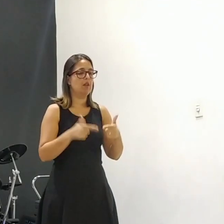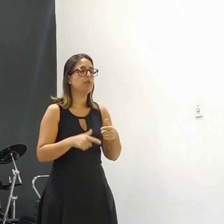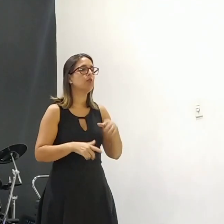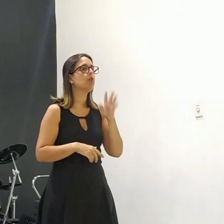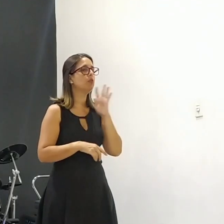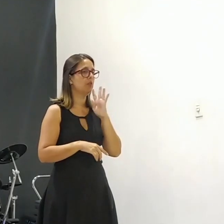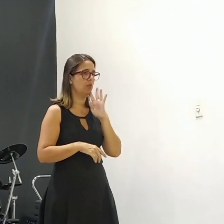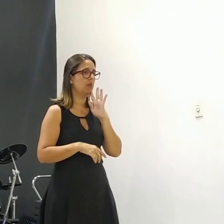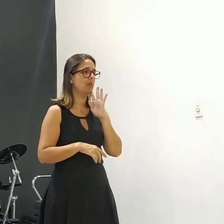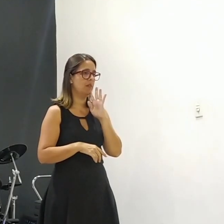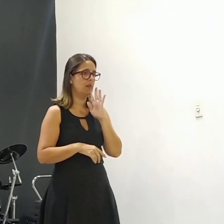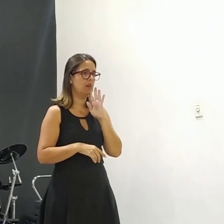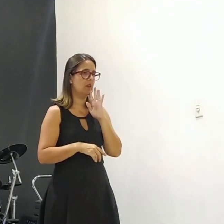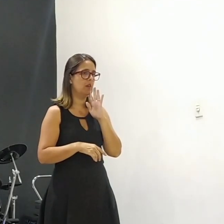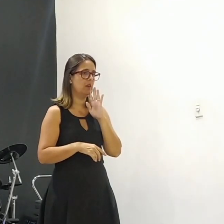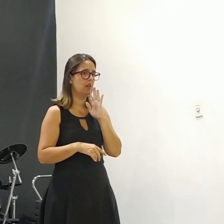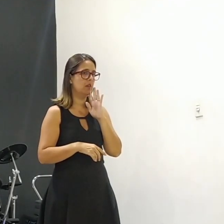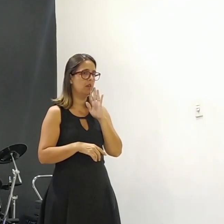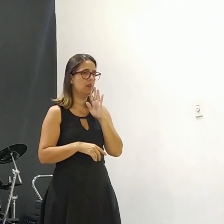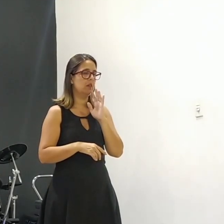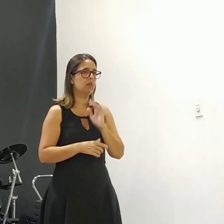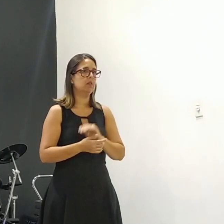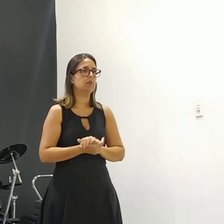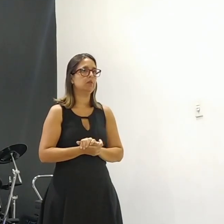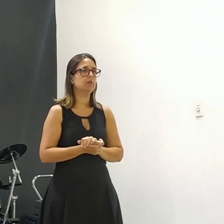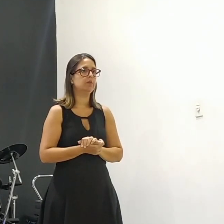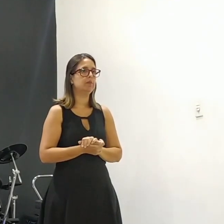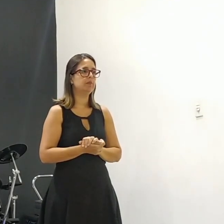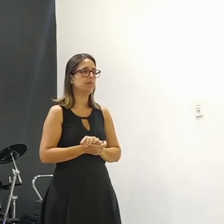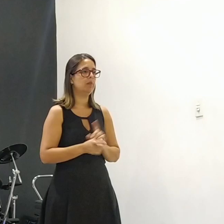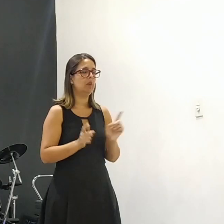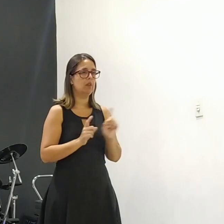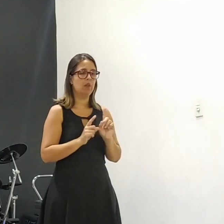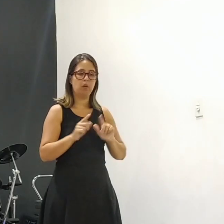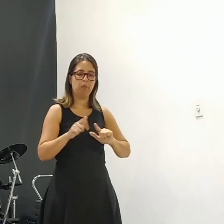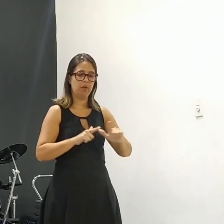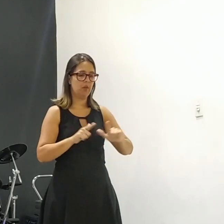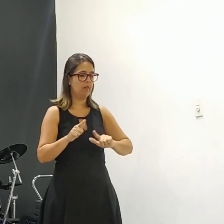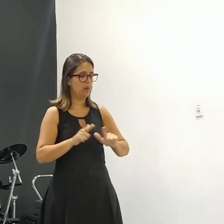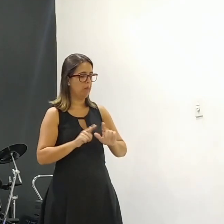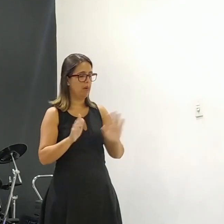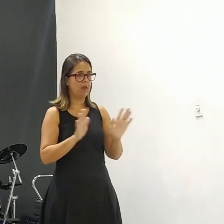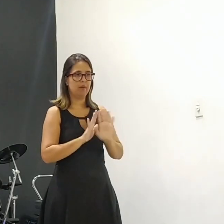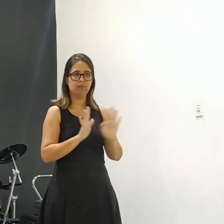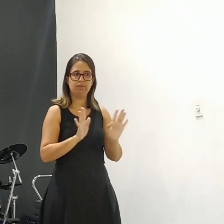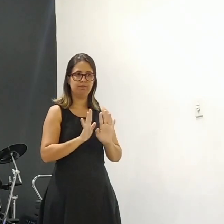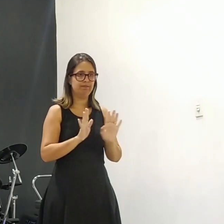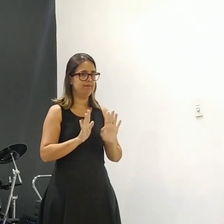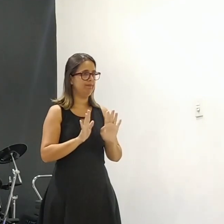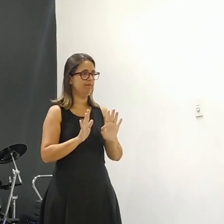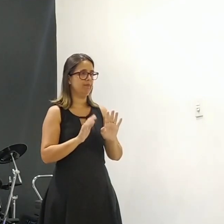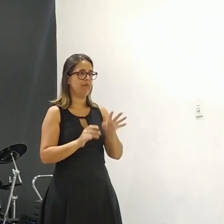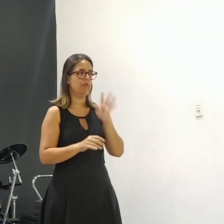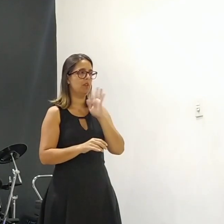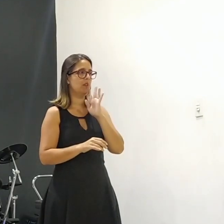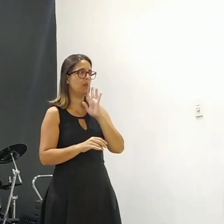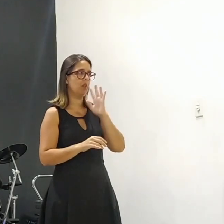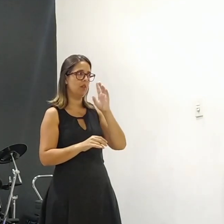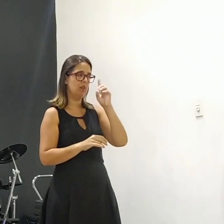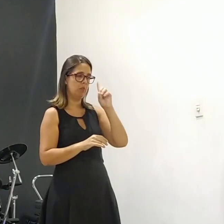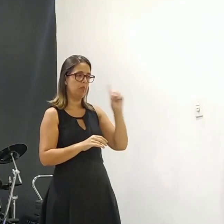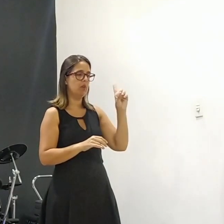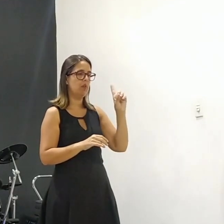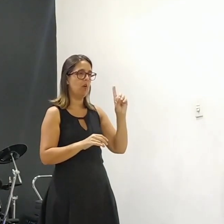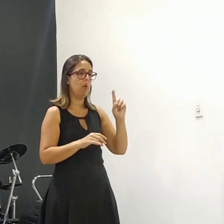conhecereis. Não é pelas obras, né, querido? Não é pelas obras. Não é pelas obras que você é conhecido, pelo fruto que você